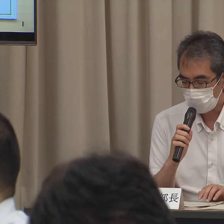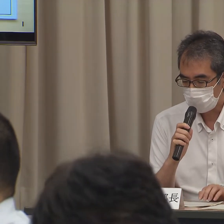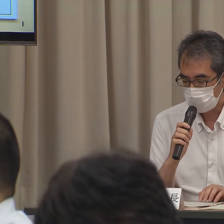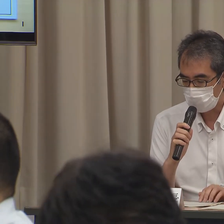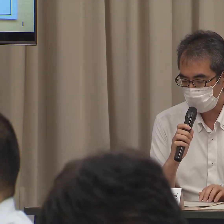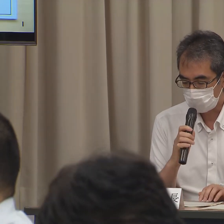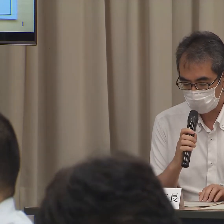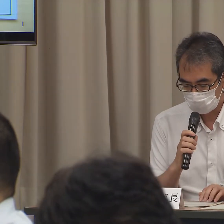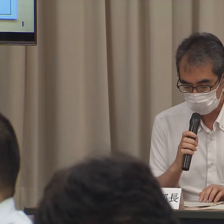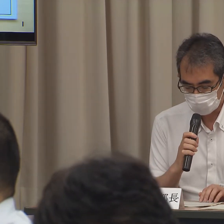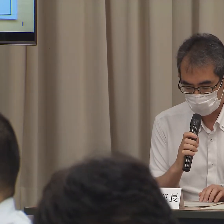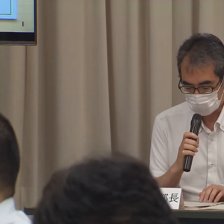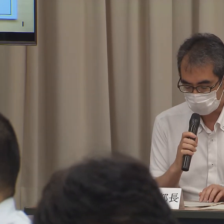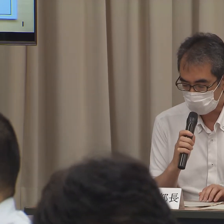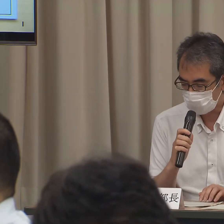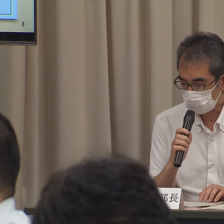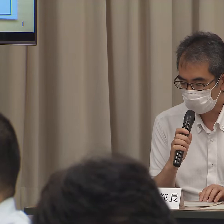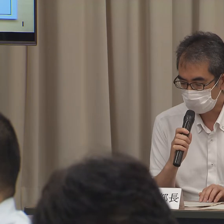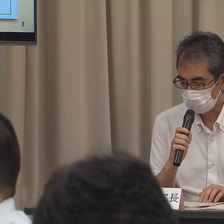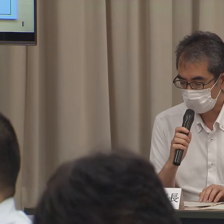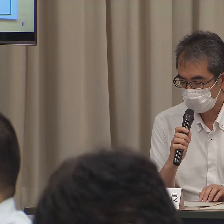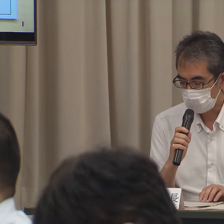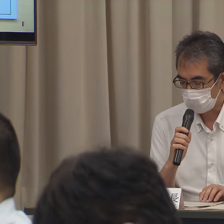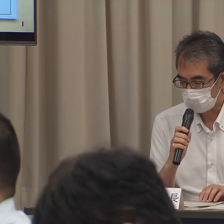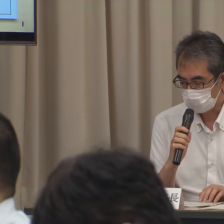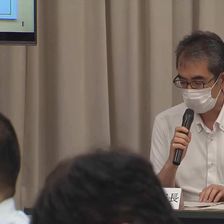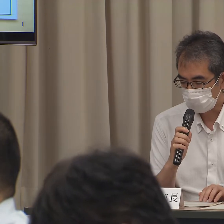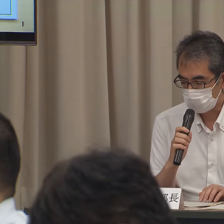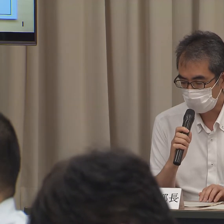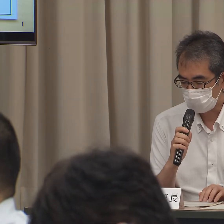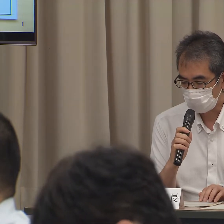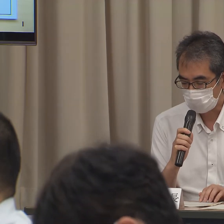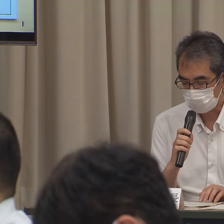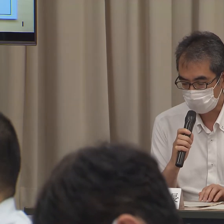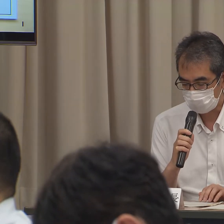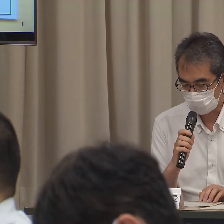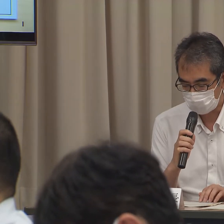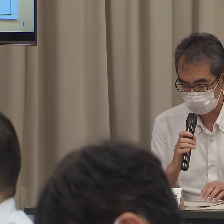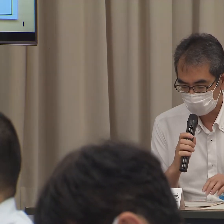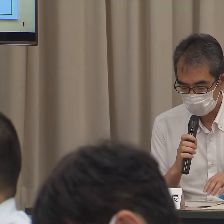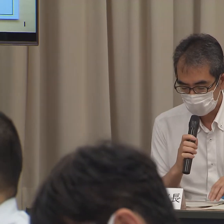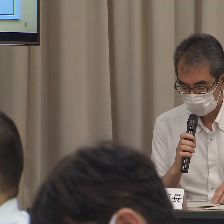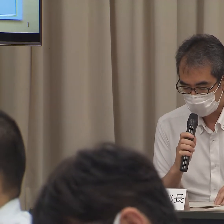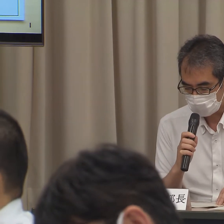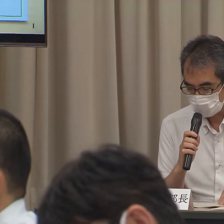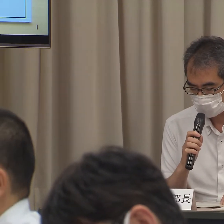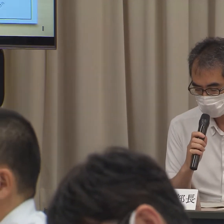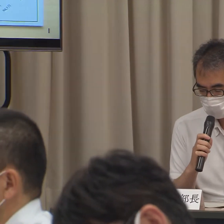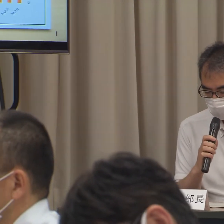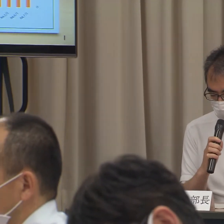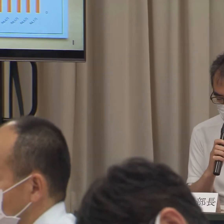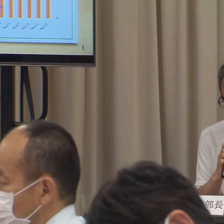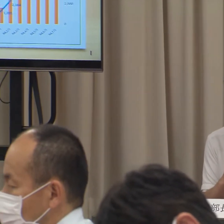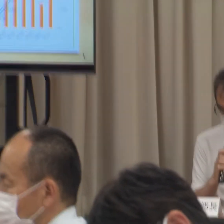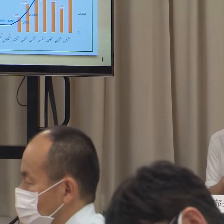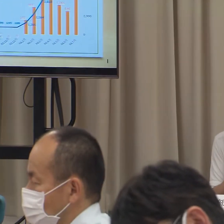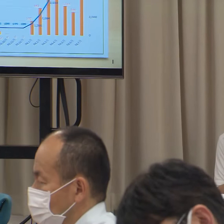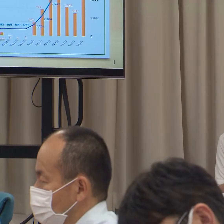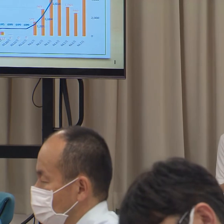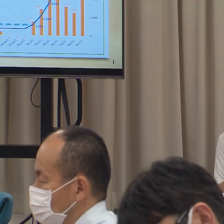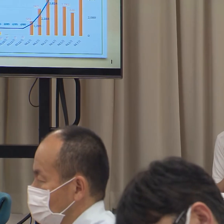月14日時点で1万772人の感染が確認されました。月別では7